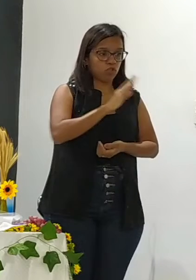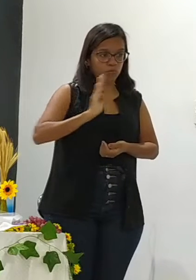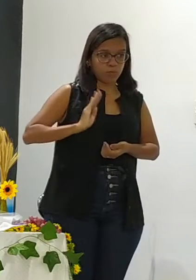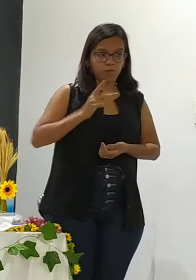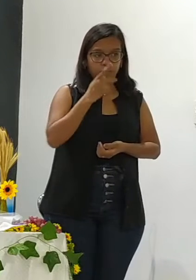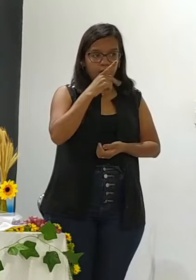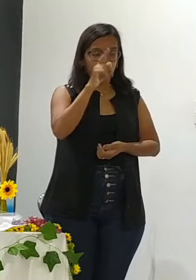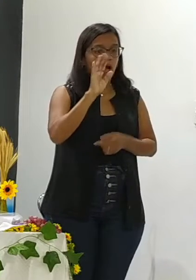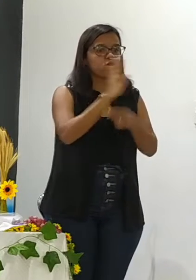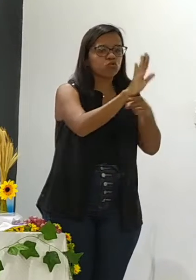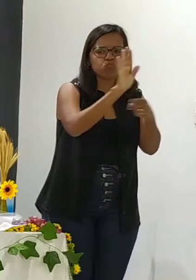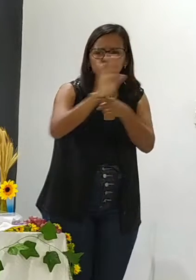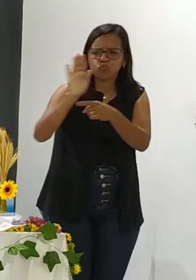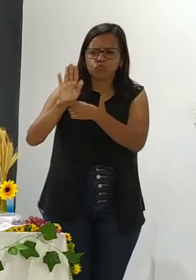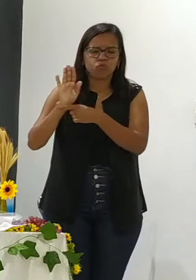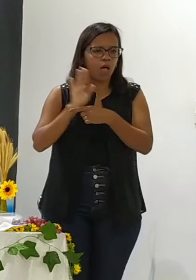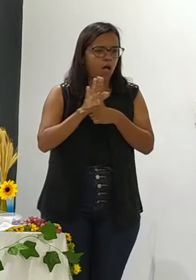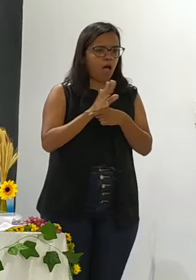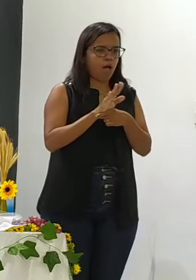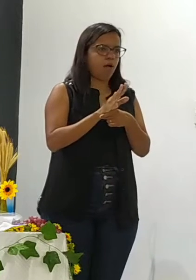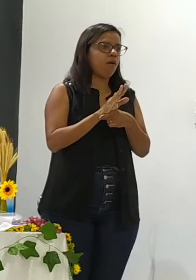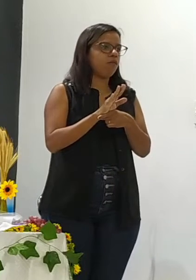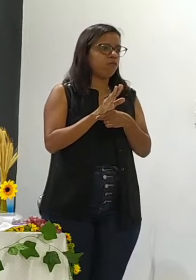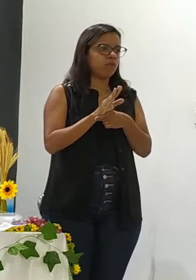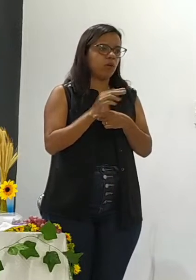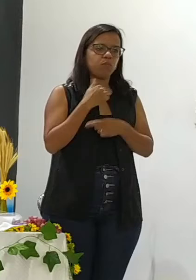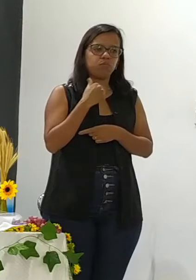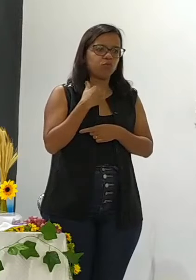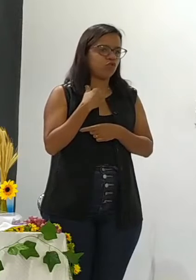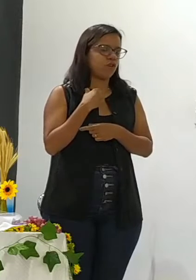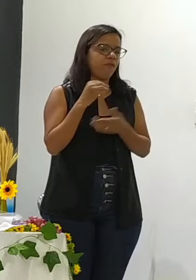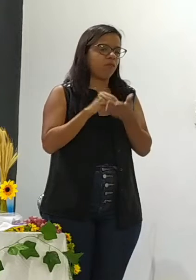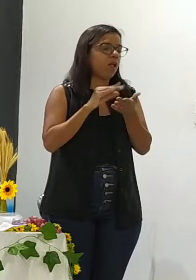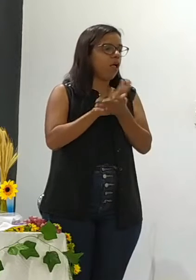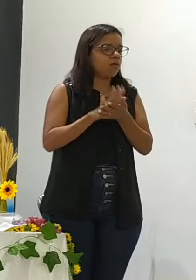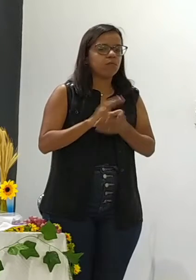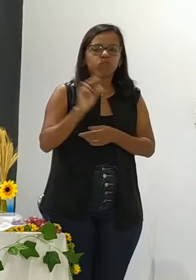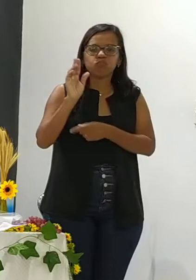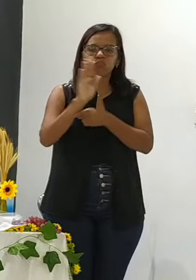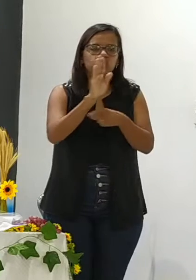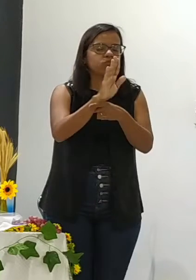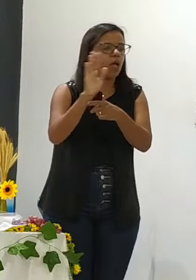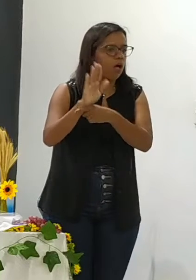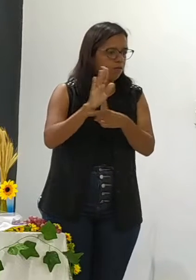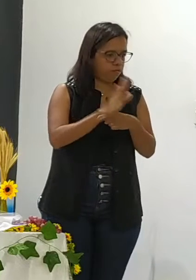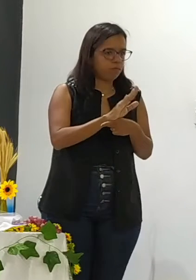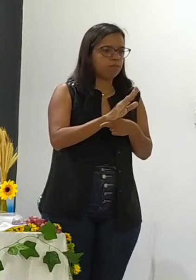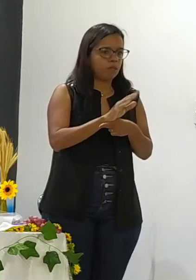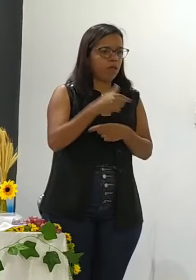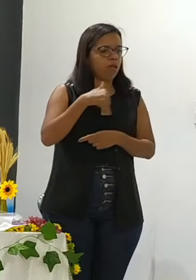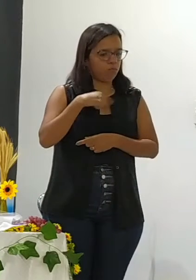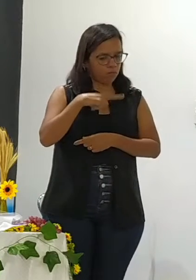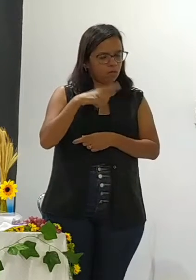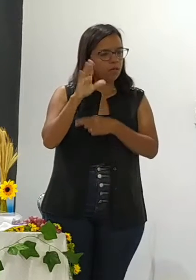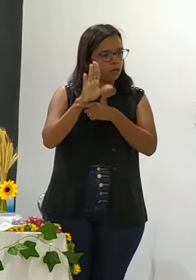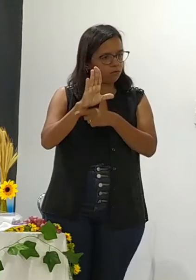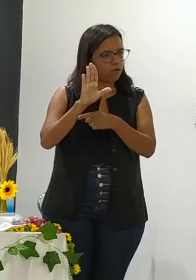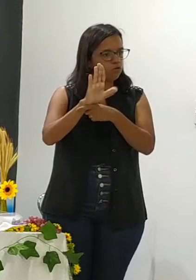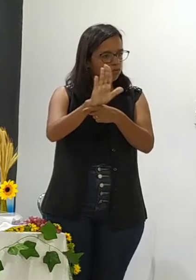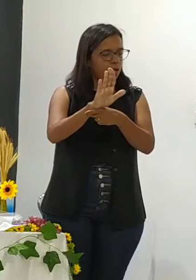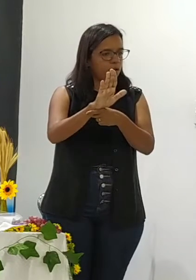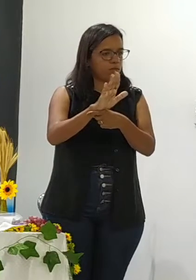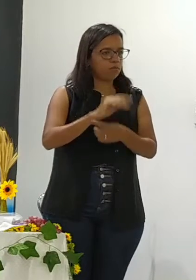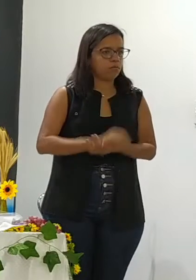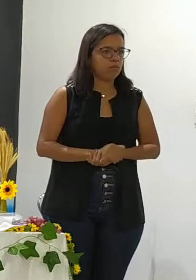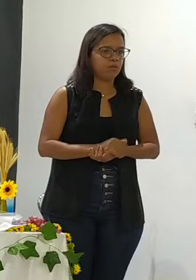aqui, ajudava um ou outro, ninguém podia passar necessidade, que vinha um ajudava. Né? Ó, eu tenho, então eu vou